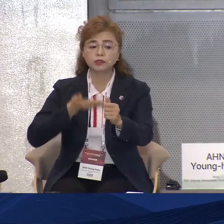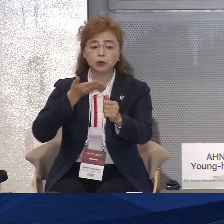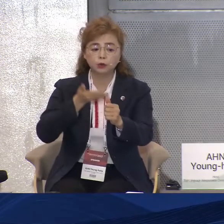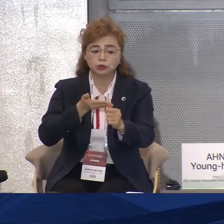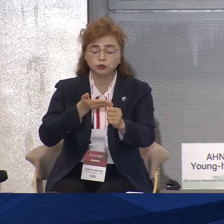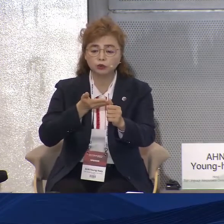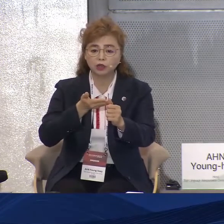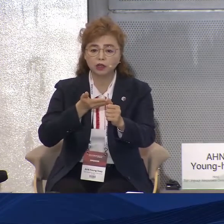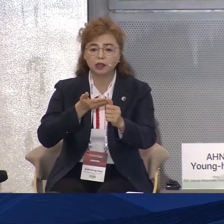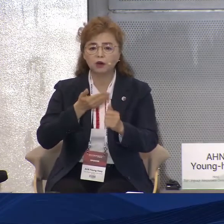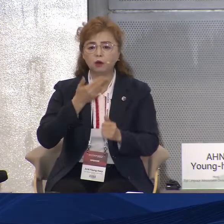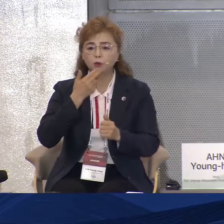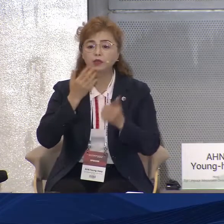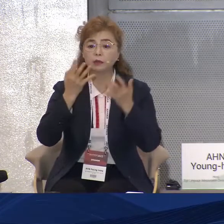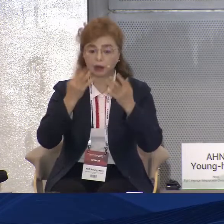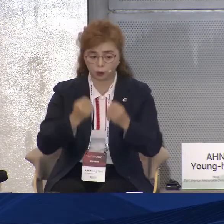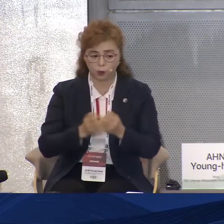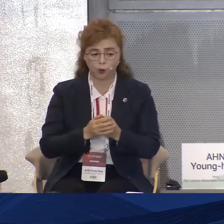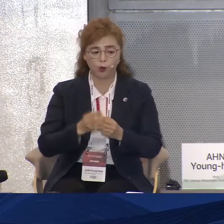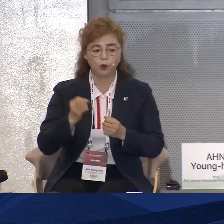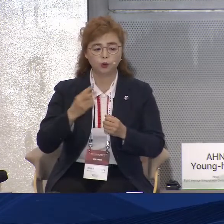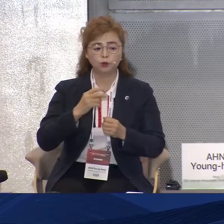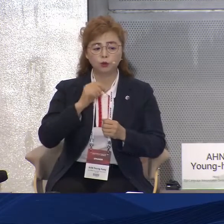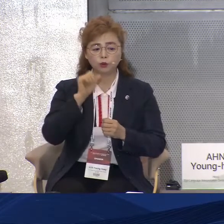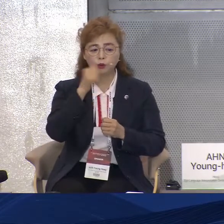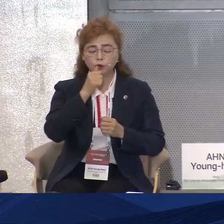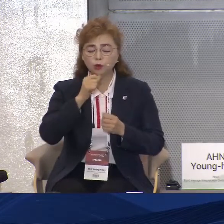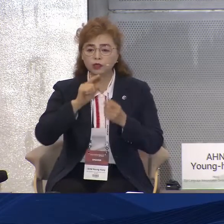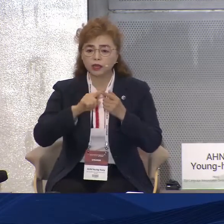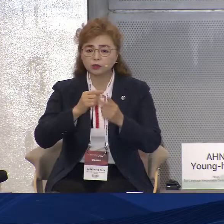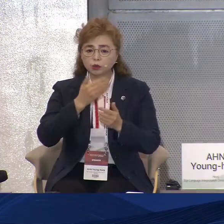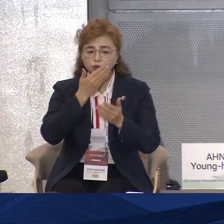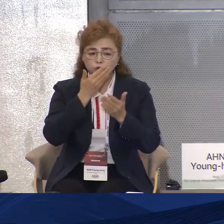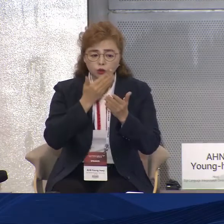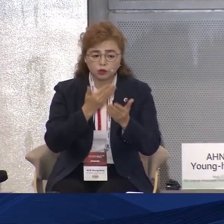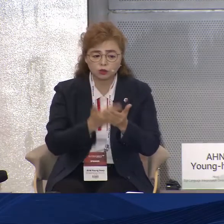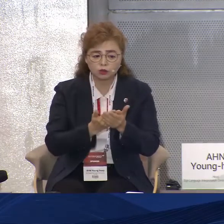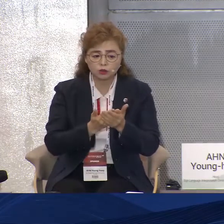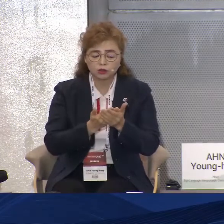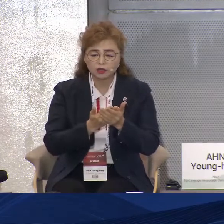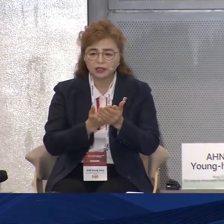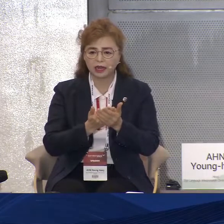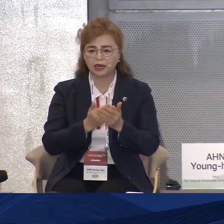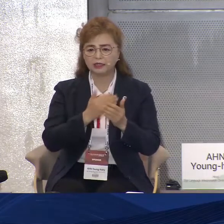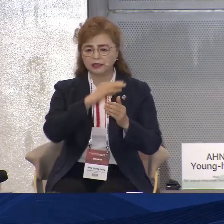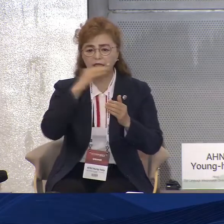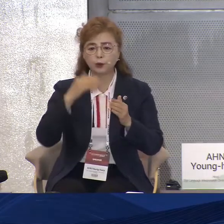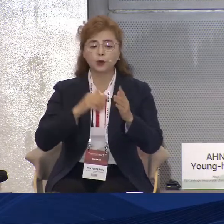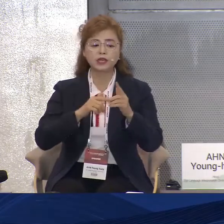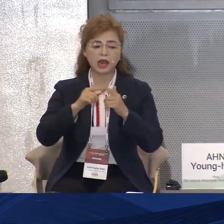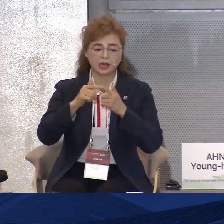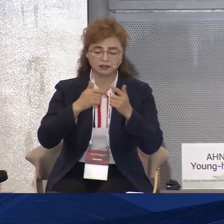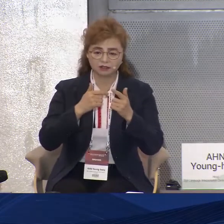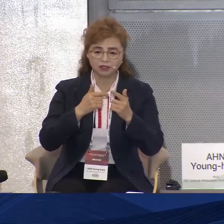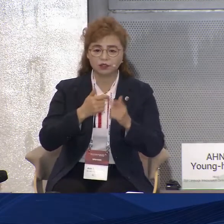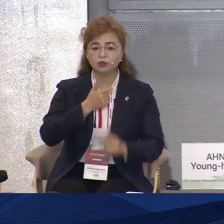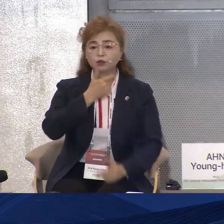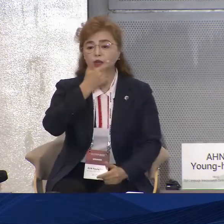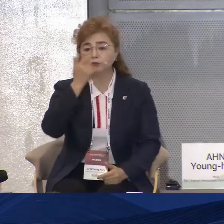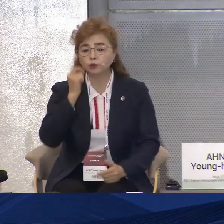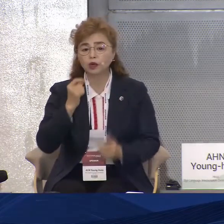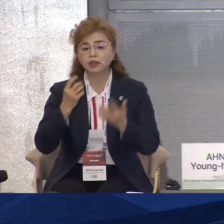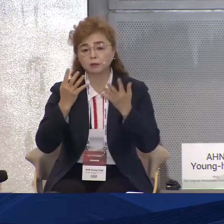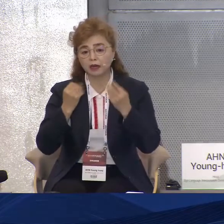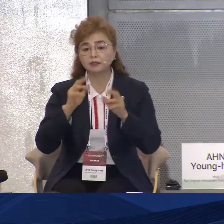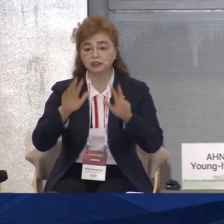통역에 대해서 제공해 주는 게 없는 게 많고, 또 통역에 대해서 중요성을 이렇게 제대로 이해하는